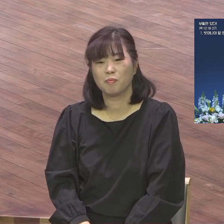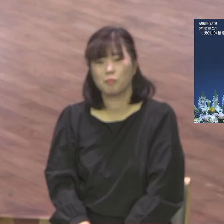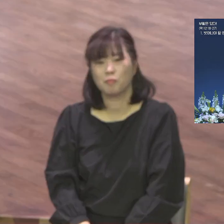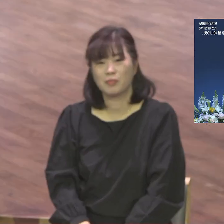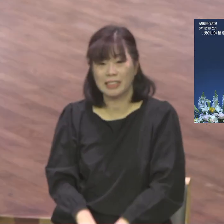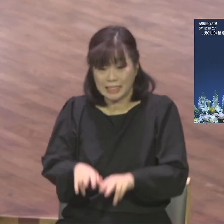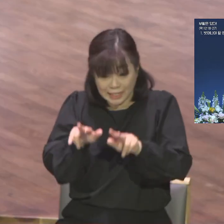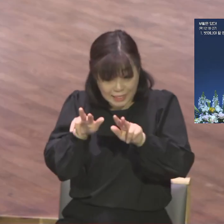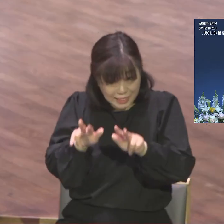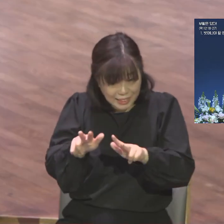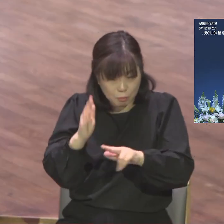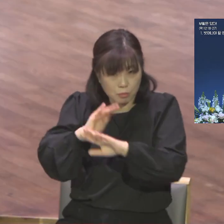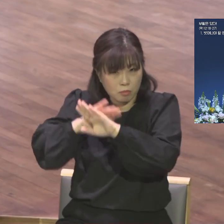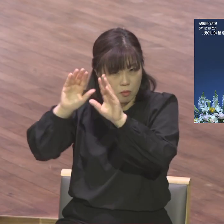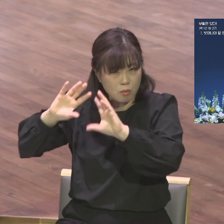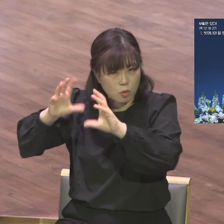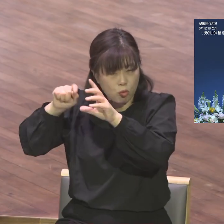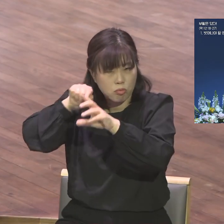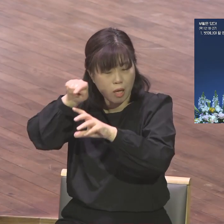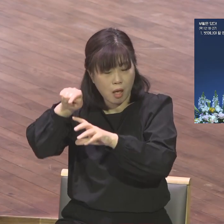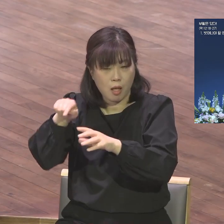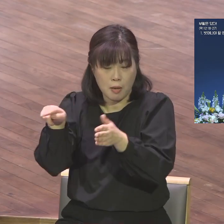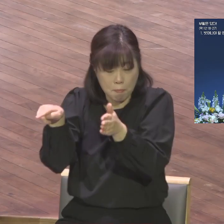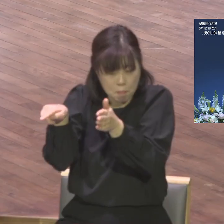지금 거기서 천국을 누리고 있어요.